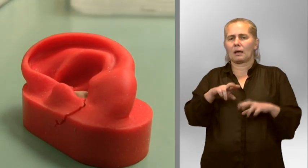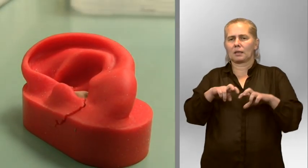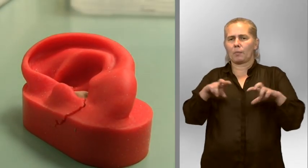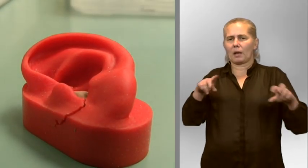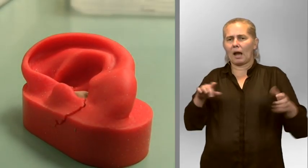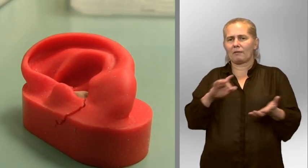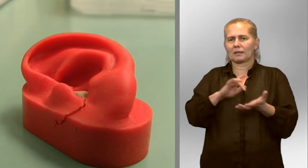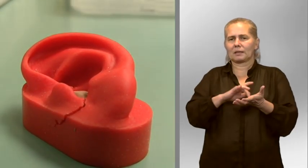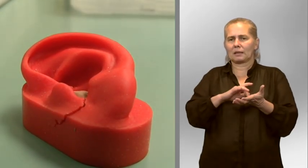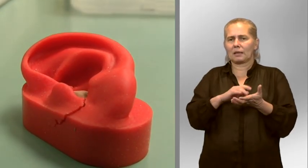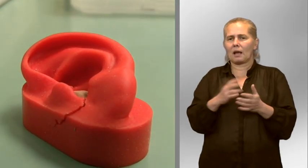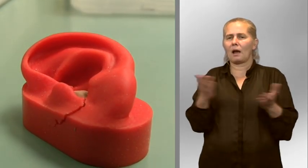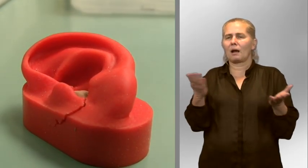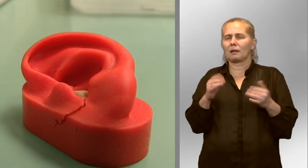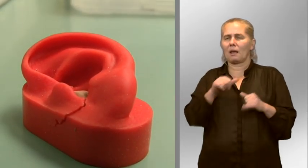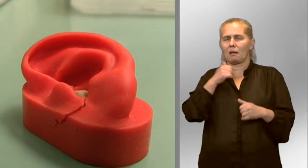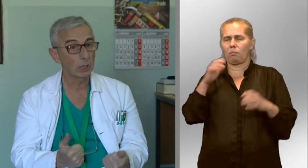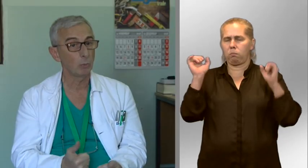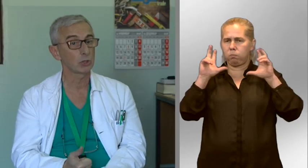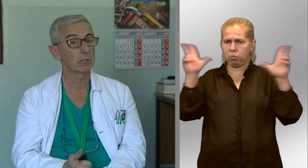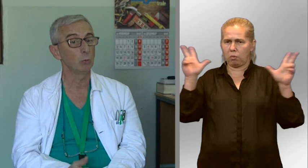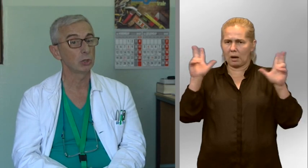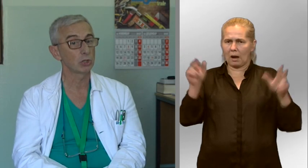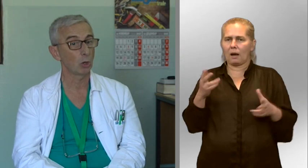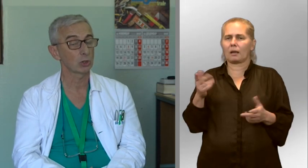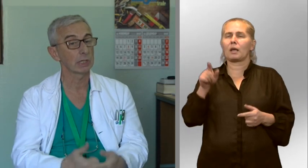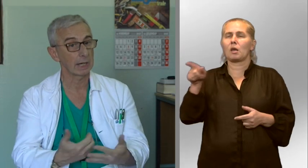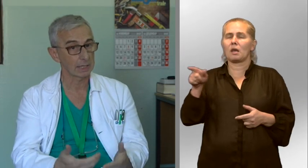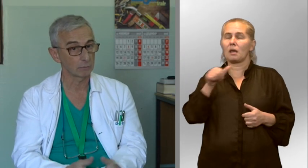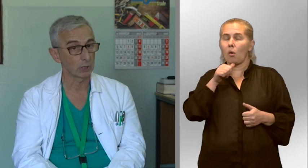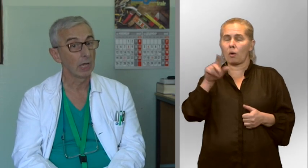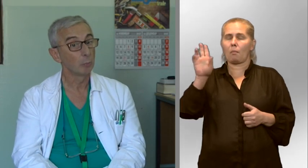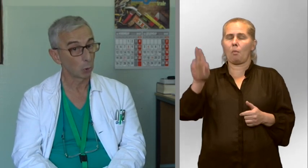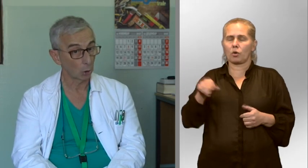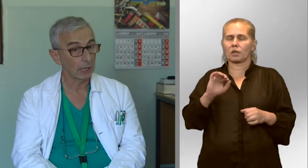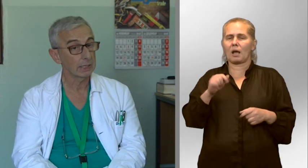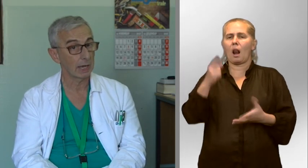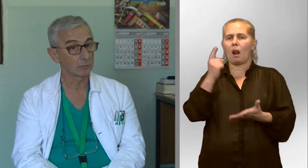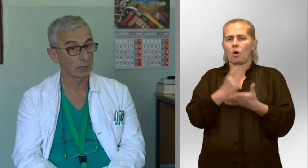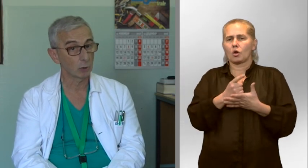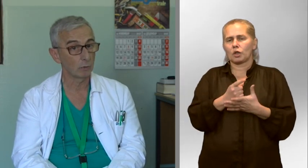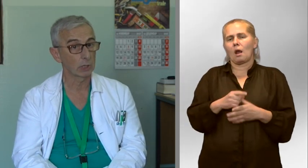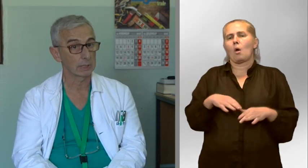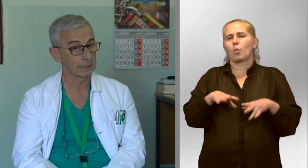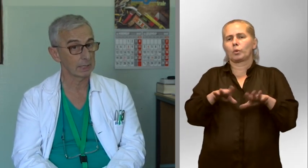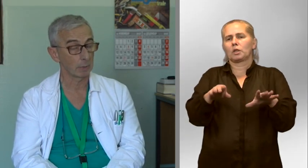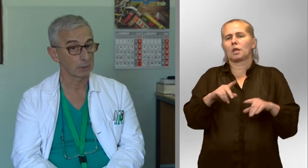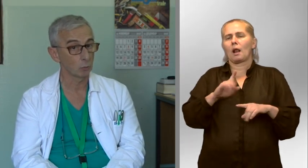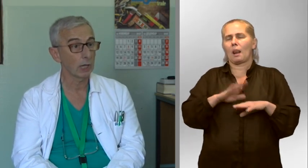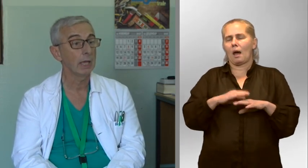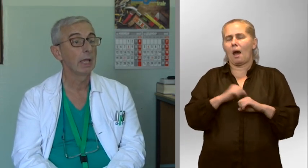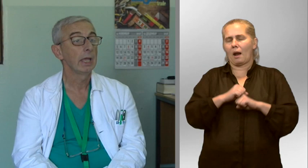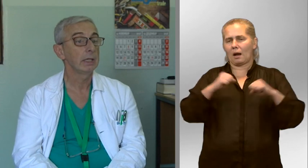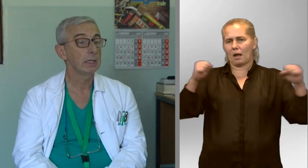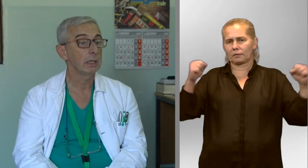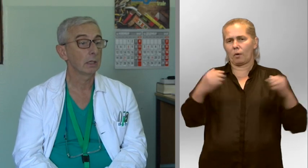izbjegava sredine gde je buka, jer i sama buka može da utiče loše na razvoj ploda i razvoj njegovog sistema